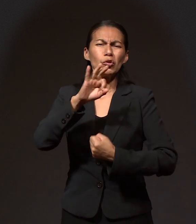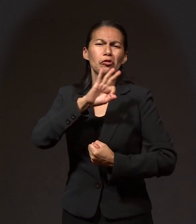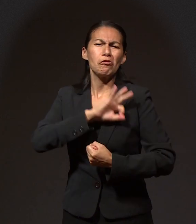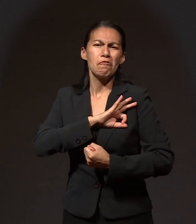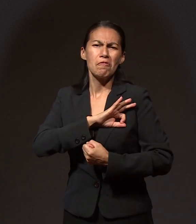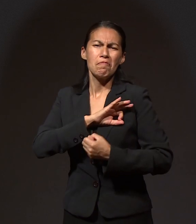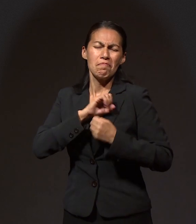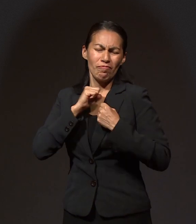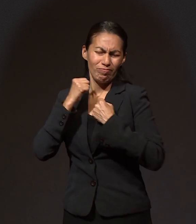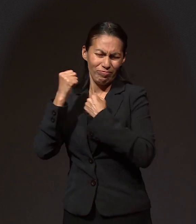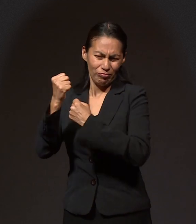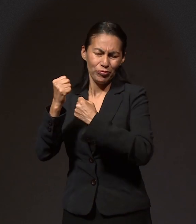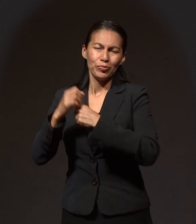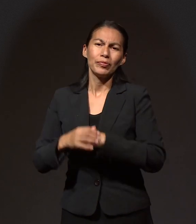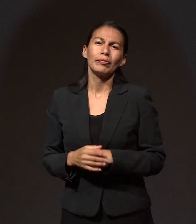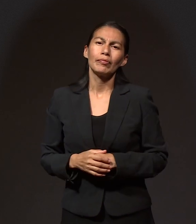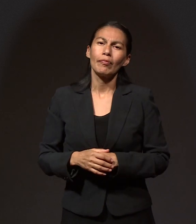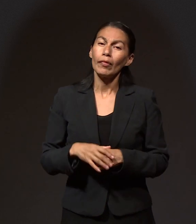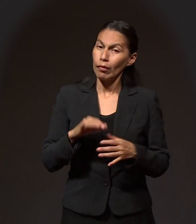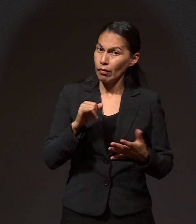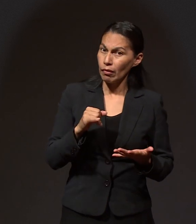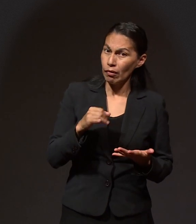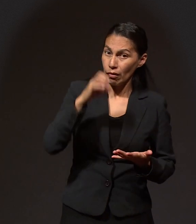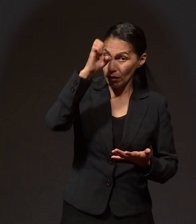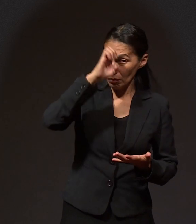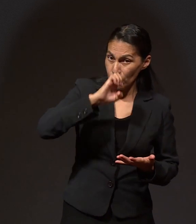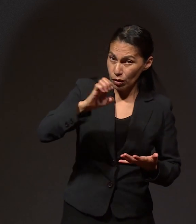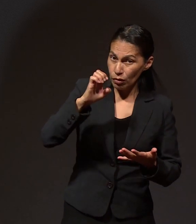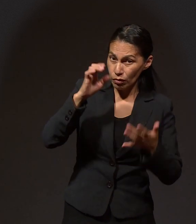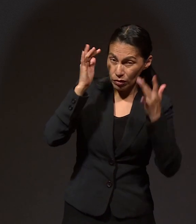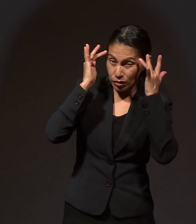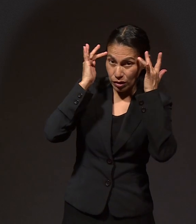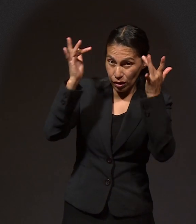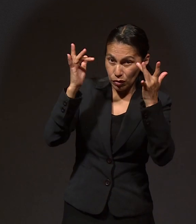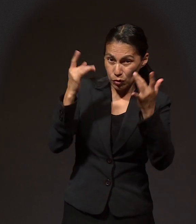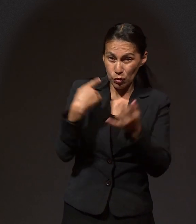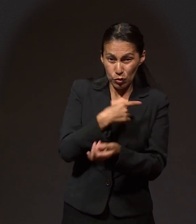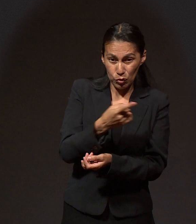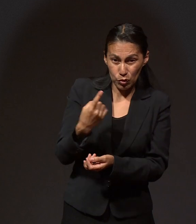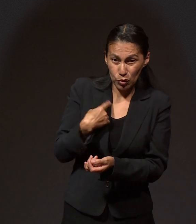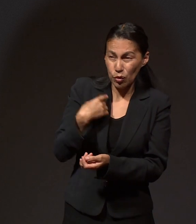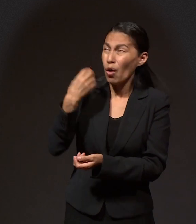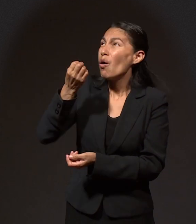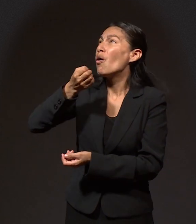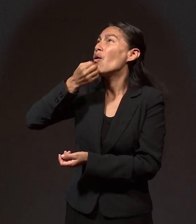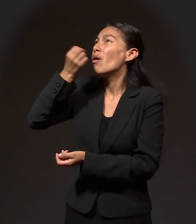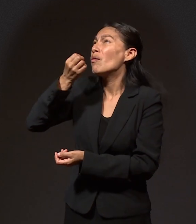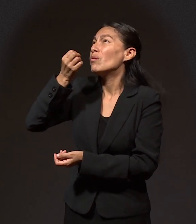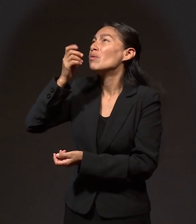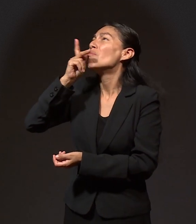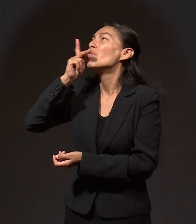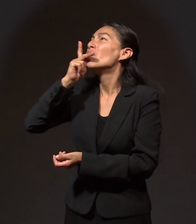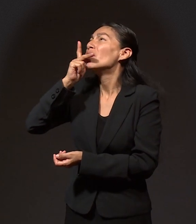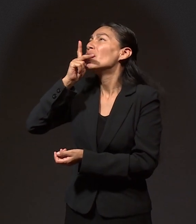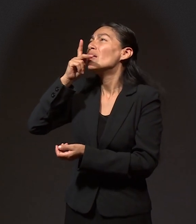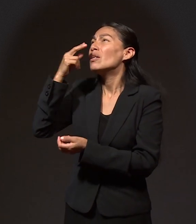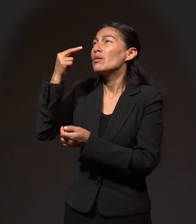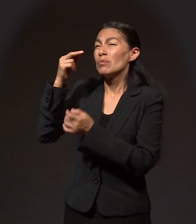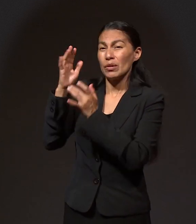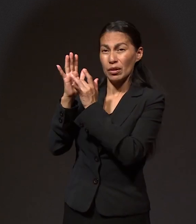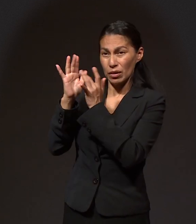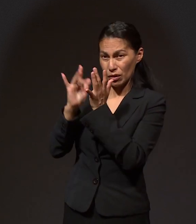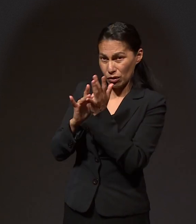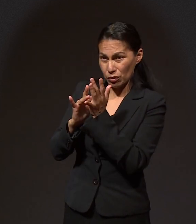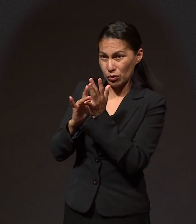y fe con Dios. Y no solamente la palabra espiritual el Espíritu Santo cuando oramos a Dios el Padre en el nombre de Jesús